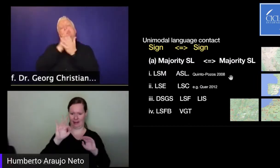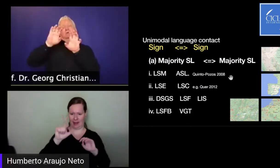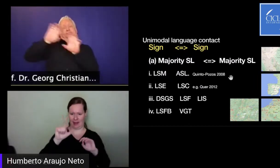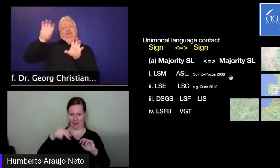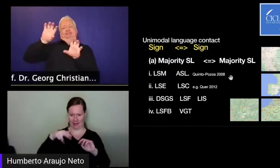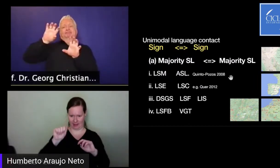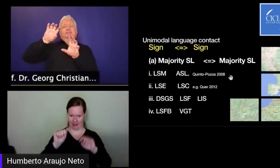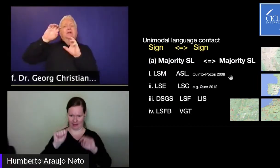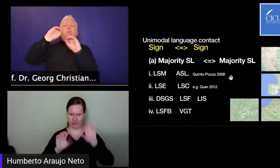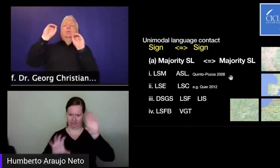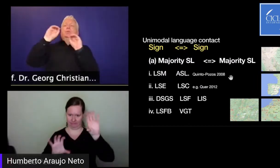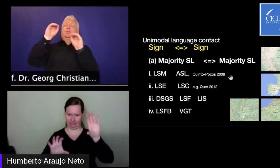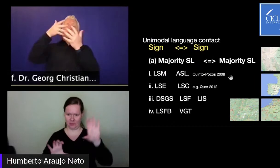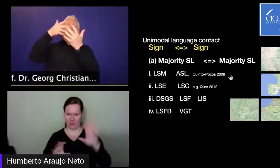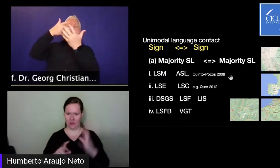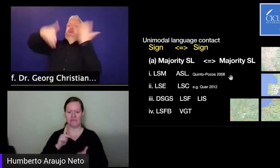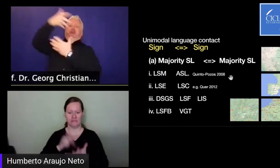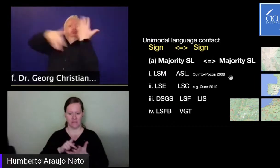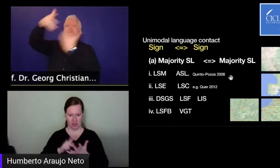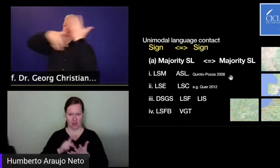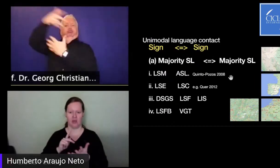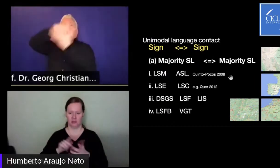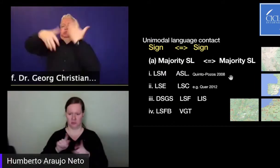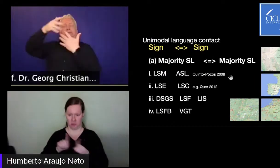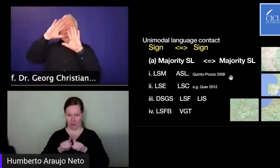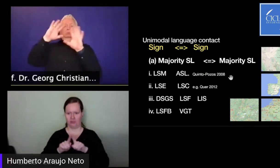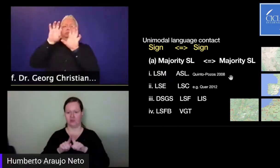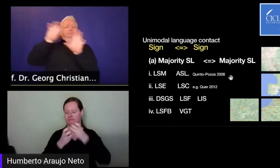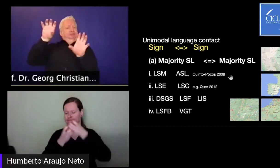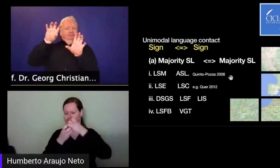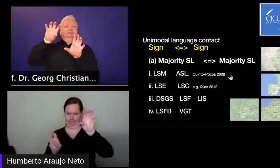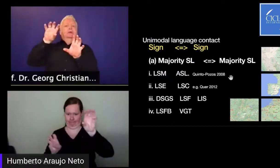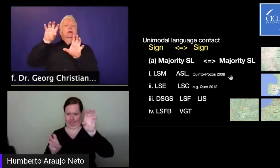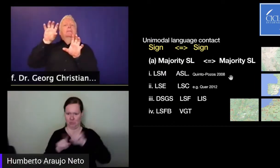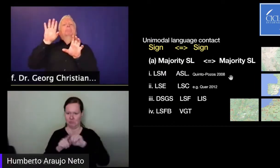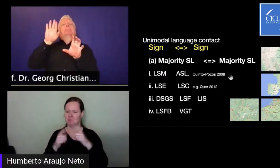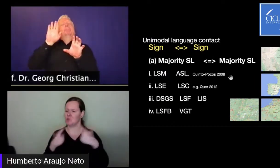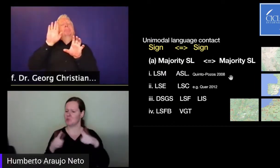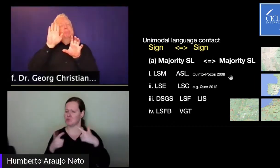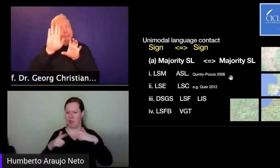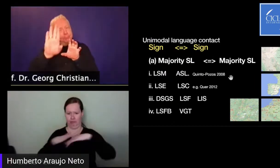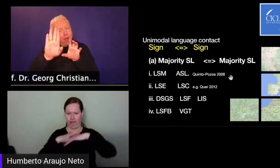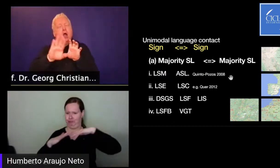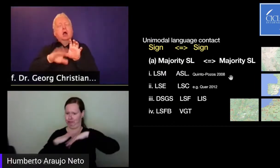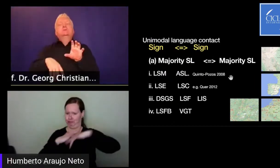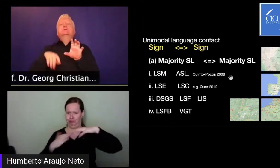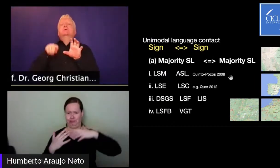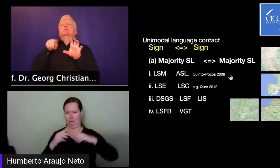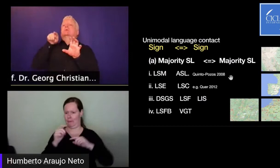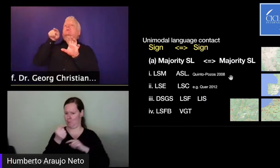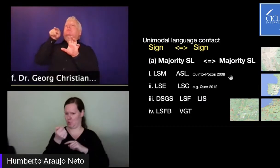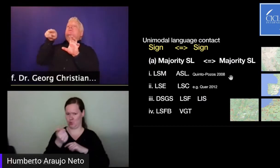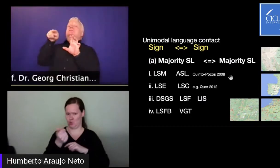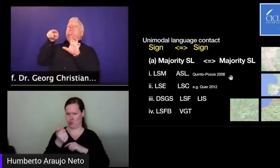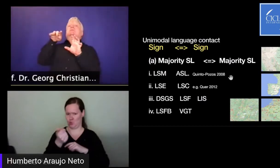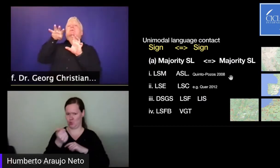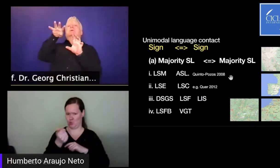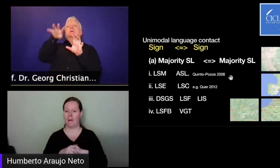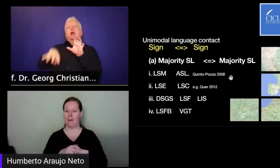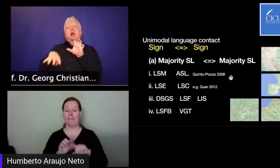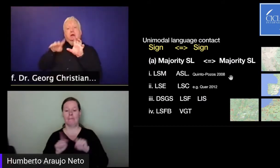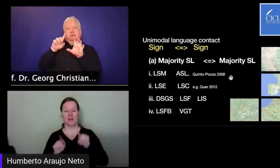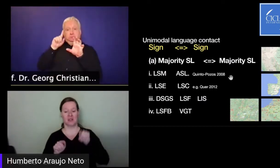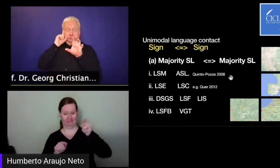E outra, a língua catalã, desculpa, língua de sinais de catalão, e a língua de sinais espanhola, que possui